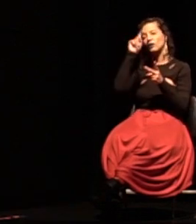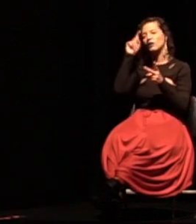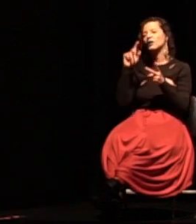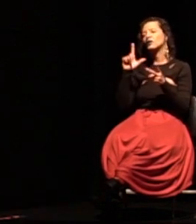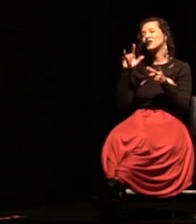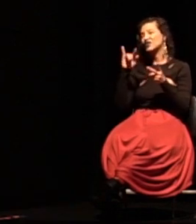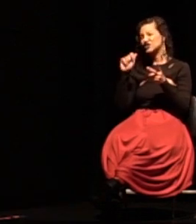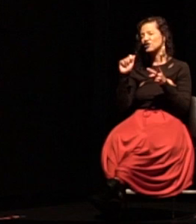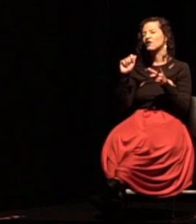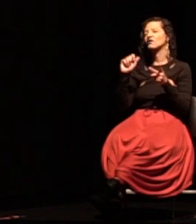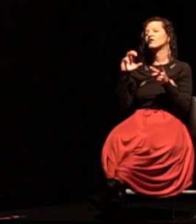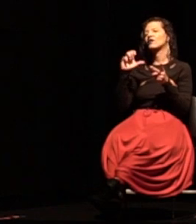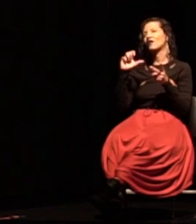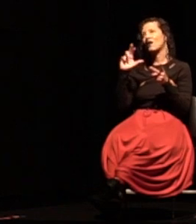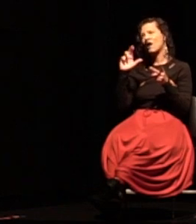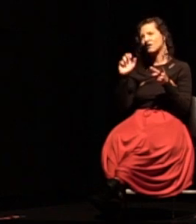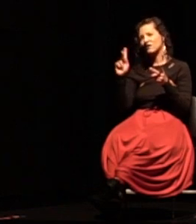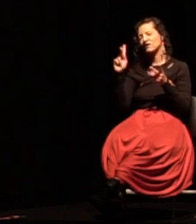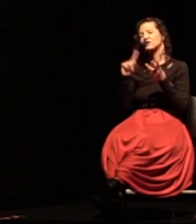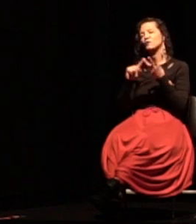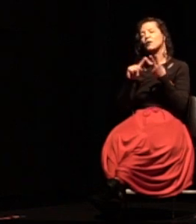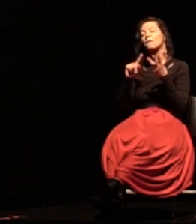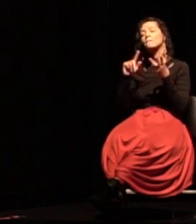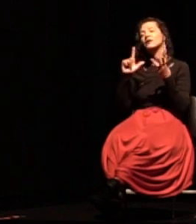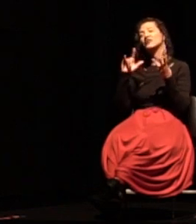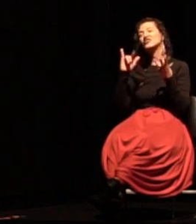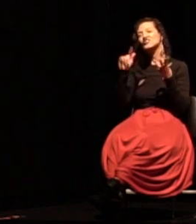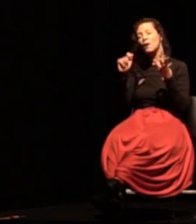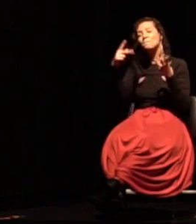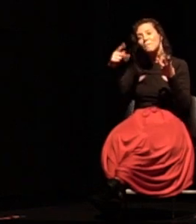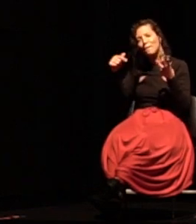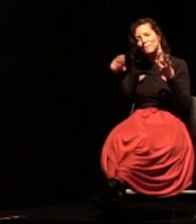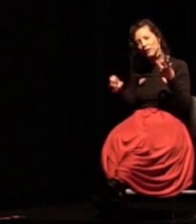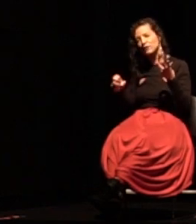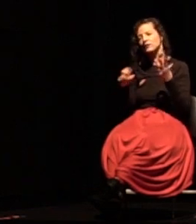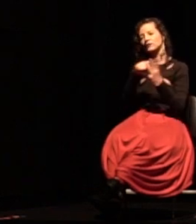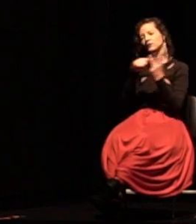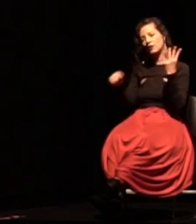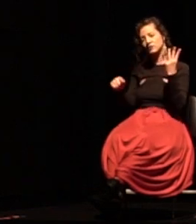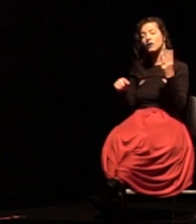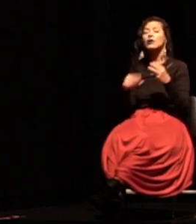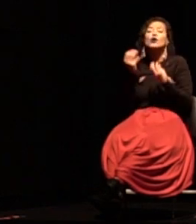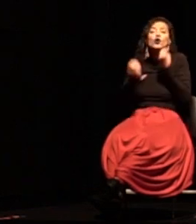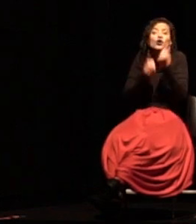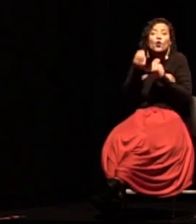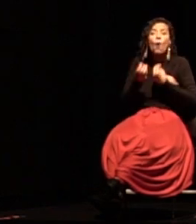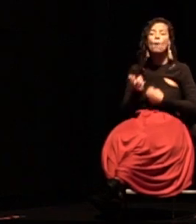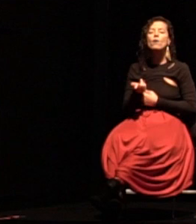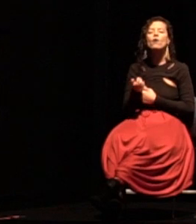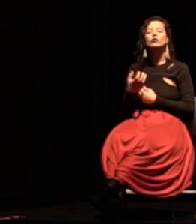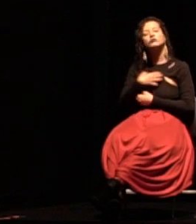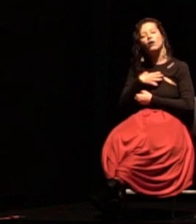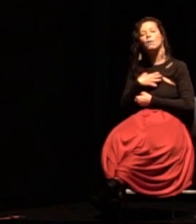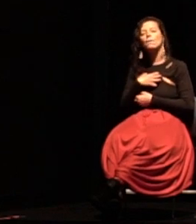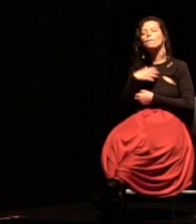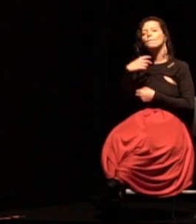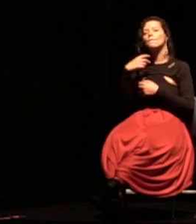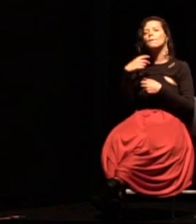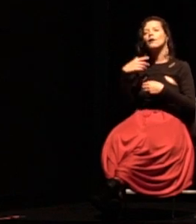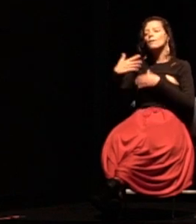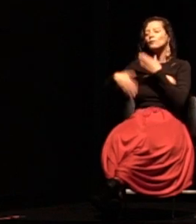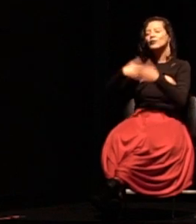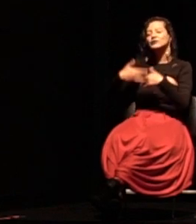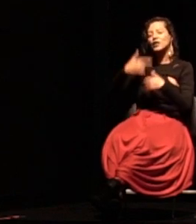PAP, inclusive, né, e como que isto vem à tona através de um processo de individuação que é